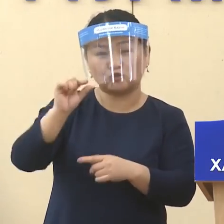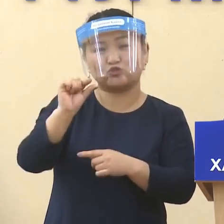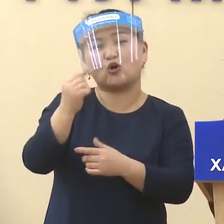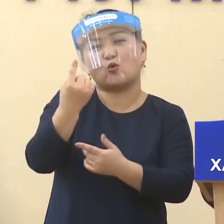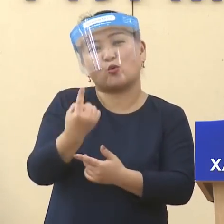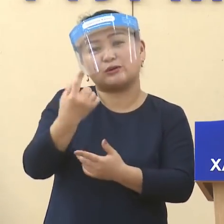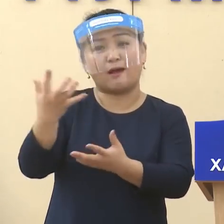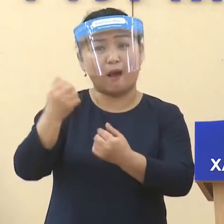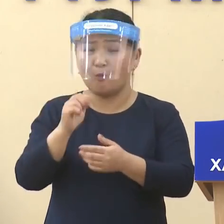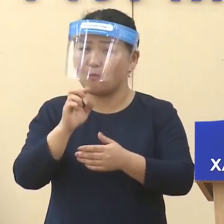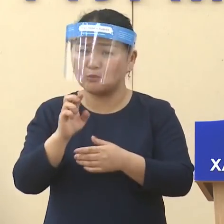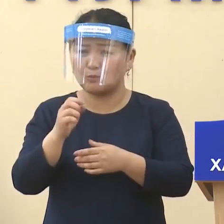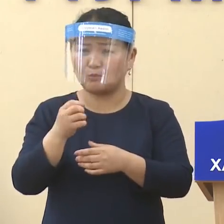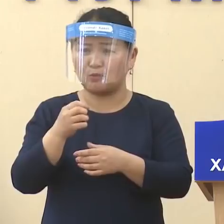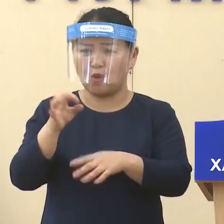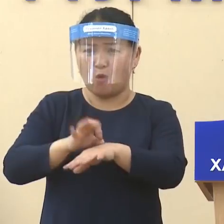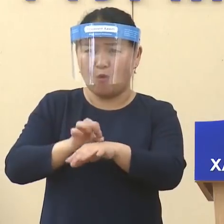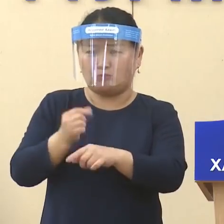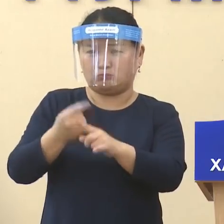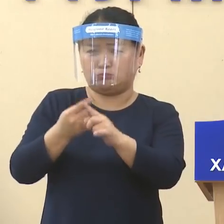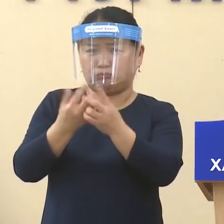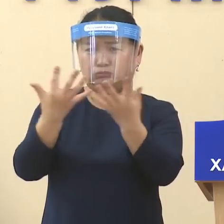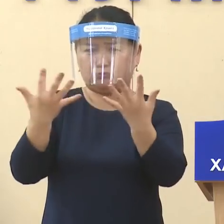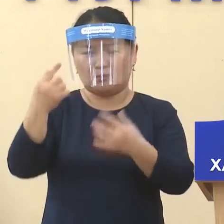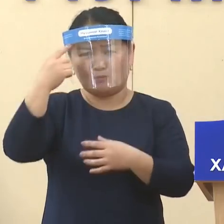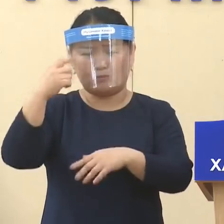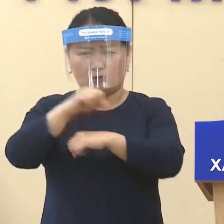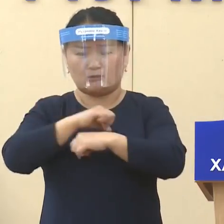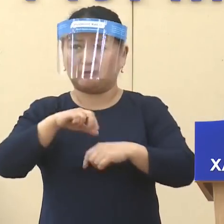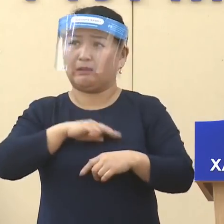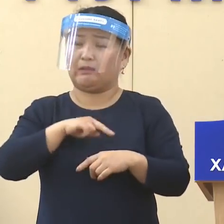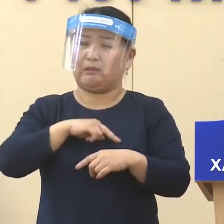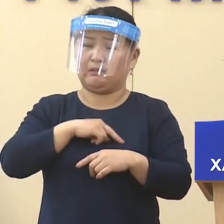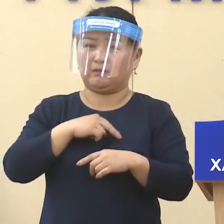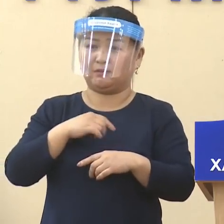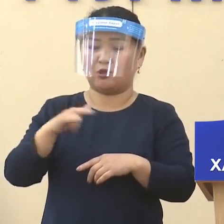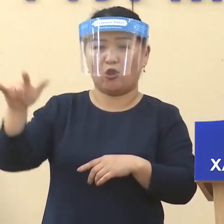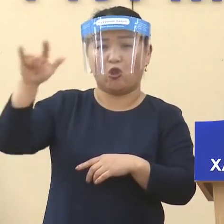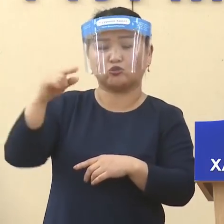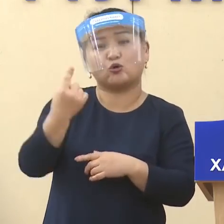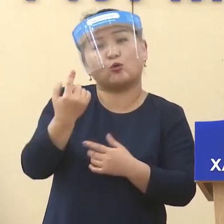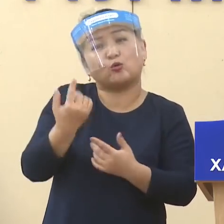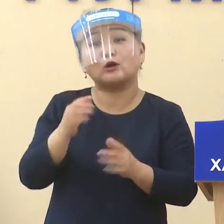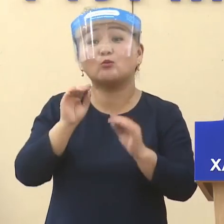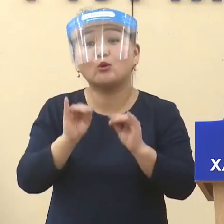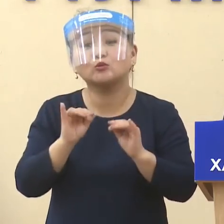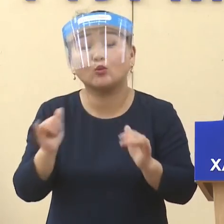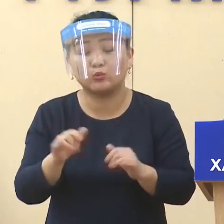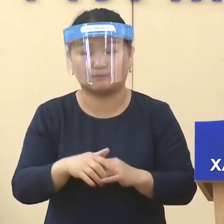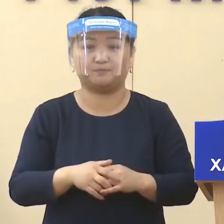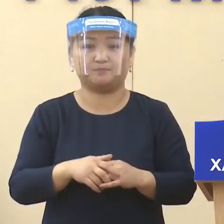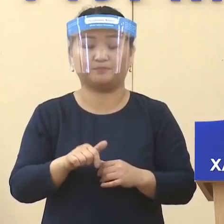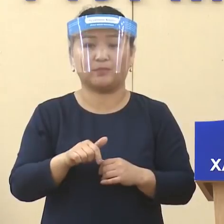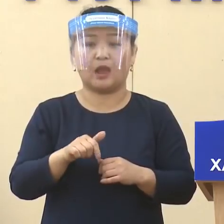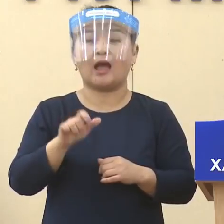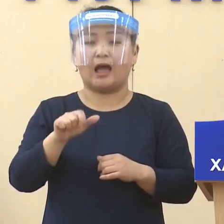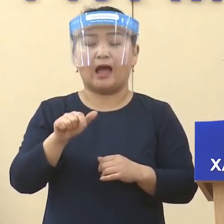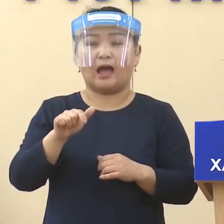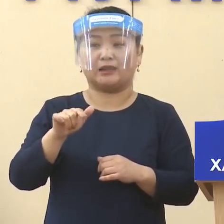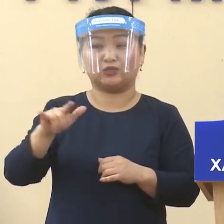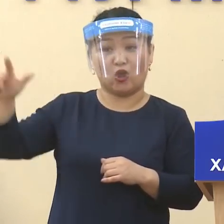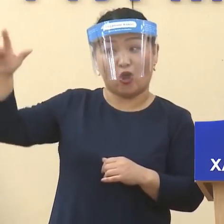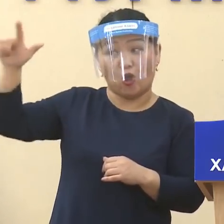За эдгэр бол ерөөсө бид нар энэ чартер авах юмнуудэ бүгдийн хоорондоо зөвлөлдөж хуралдаж тохиролцож